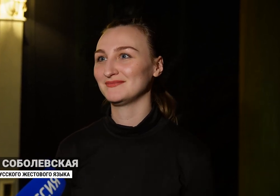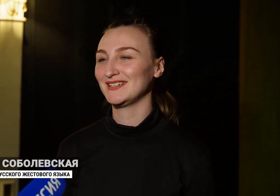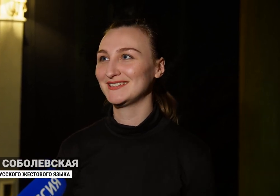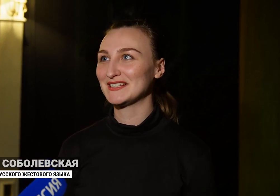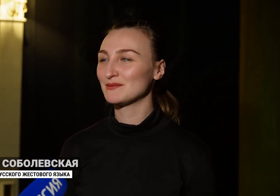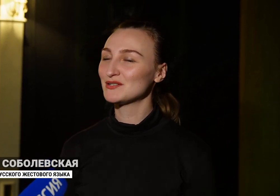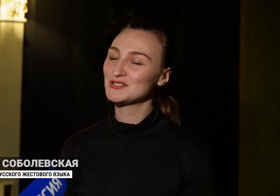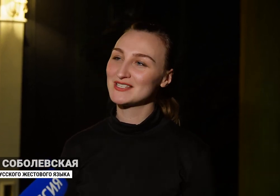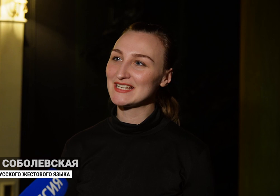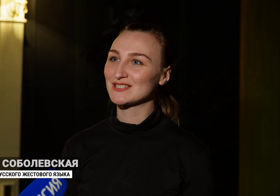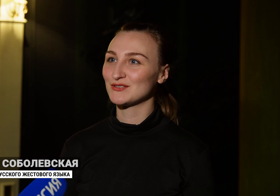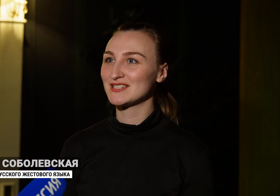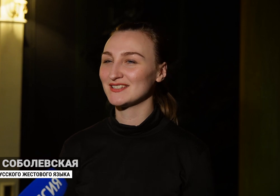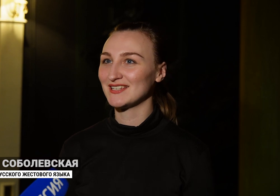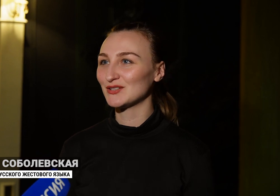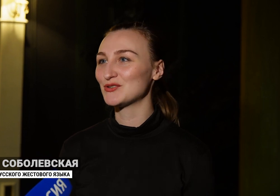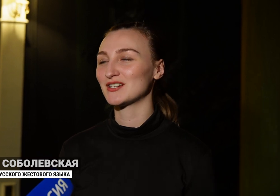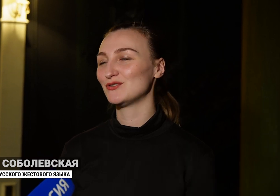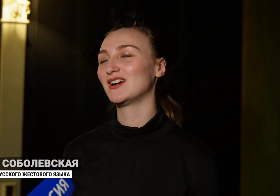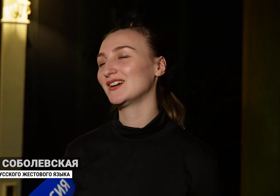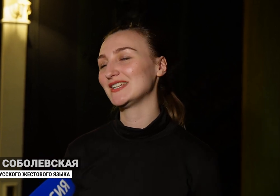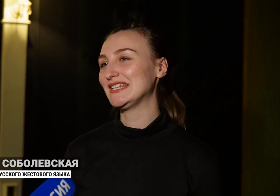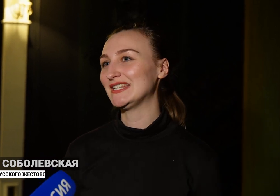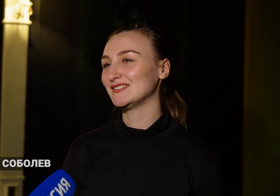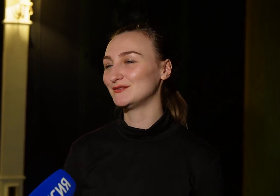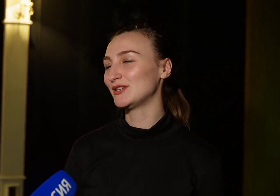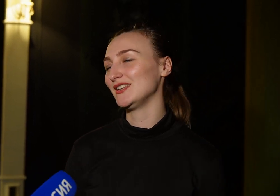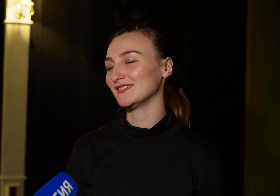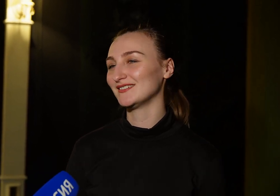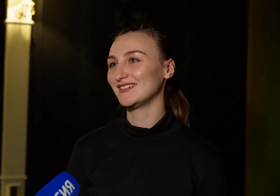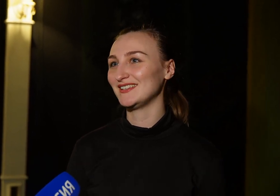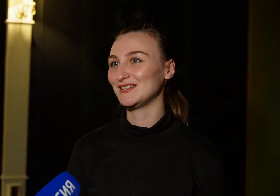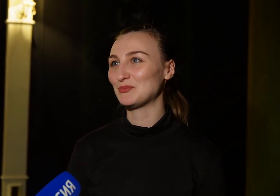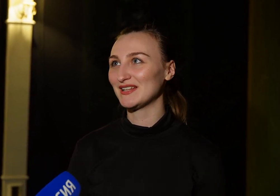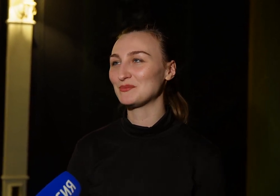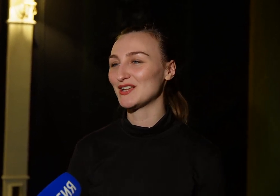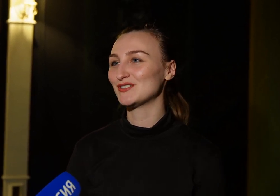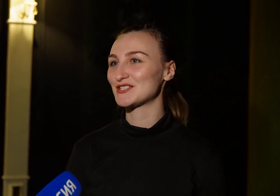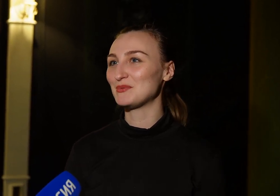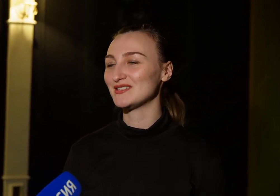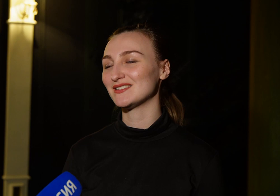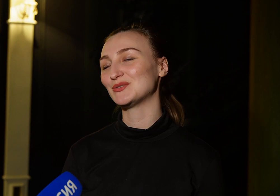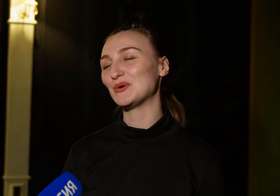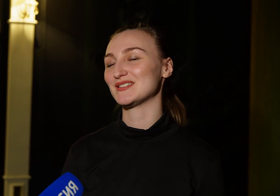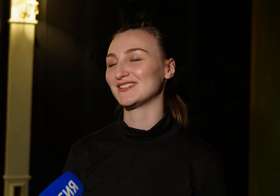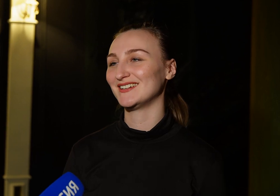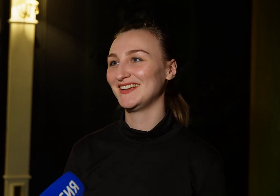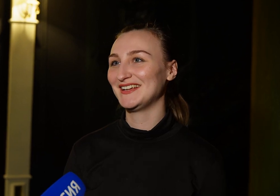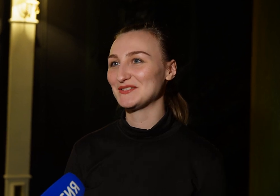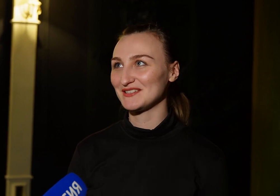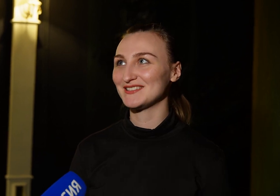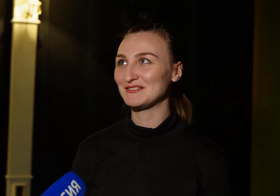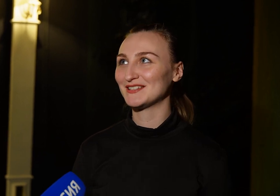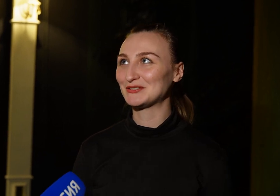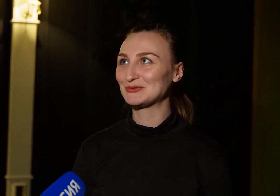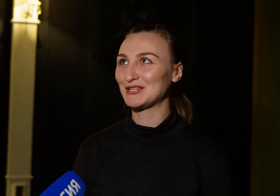артистичности. Это на самом деле очень интересно. То есть я такой же актер, как и другие. Но при этом я еще должна перевести на другой язык.